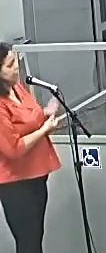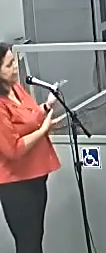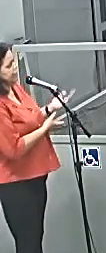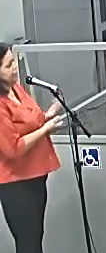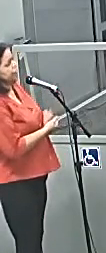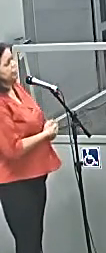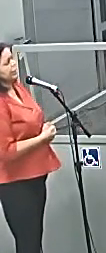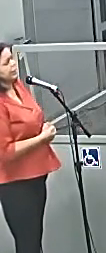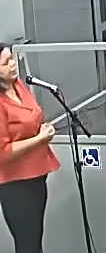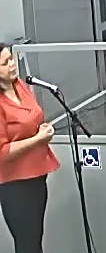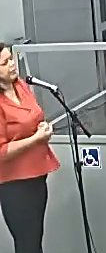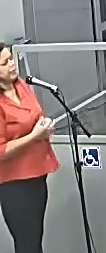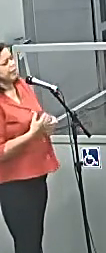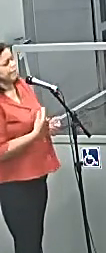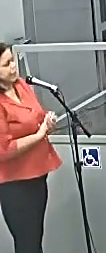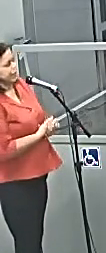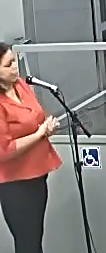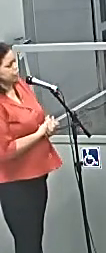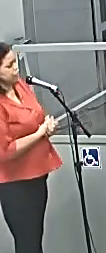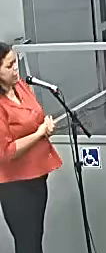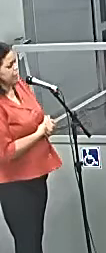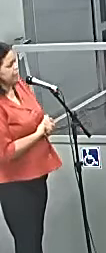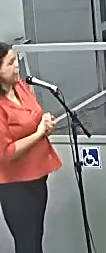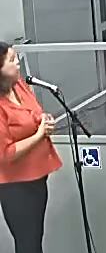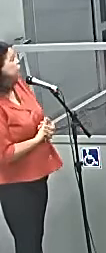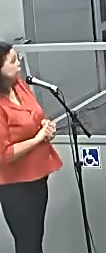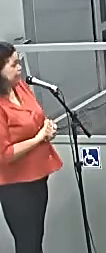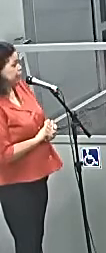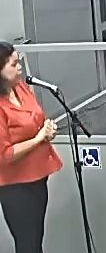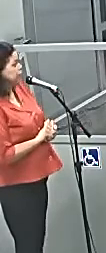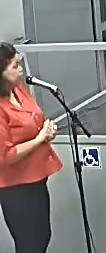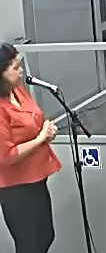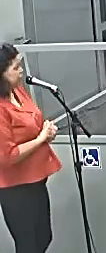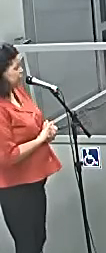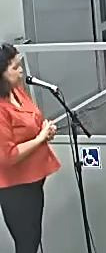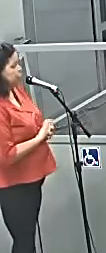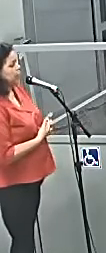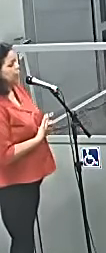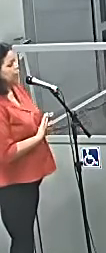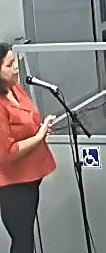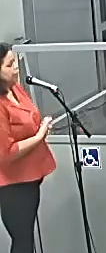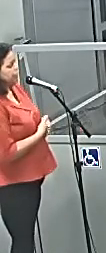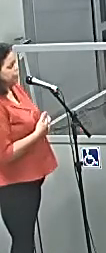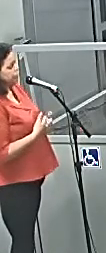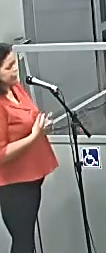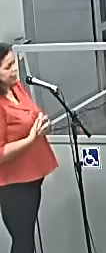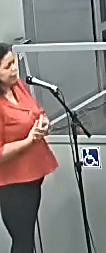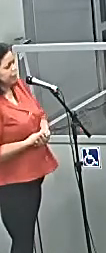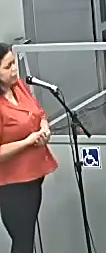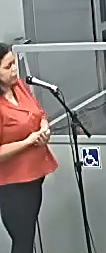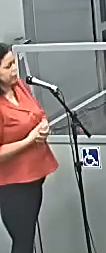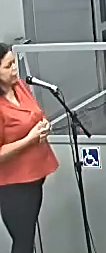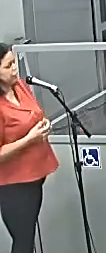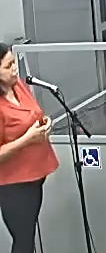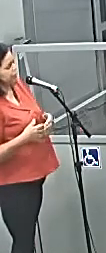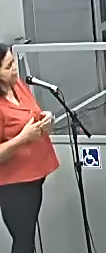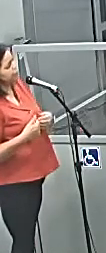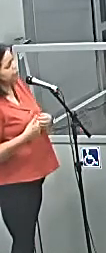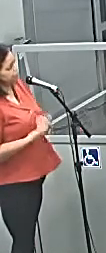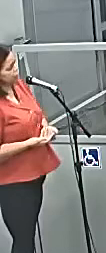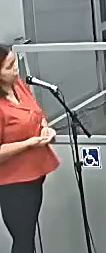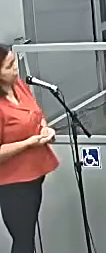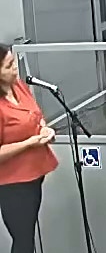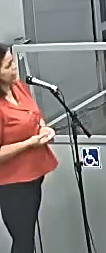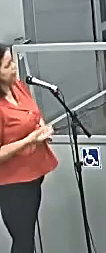né de ser convidada para essa audiência e ao mesmo tempo fiquei muito triste porque a gente que está na ponta a gente